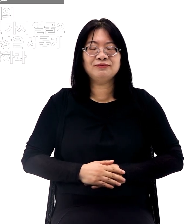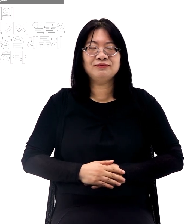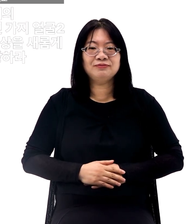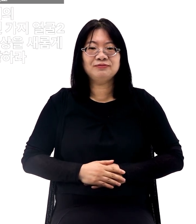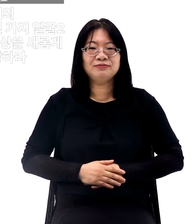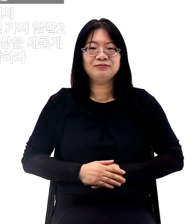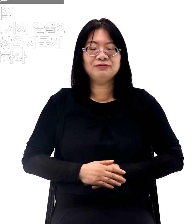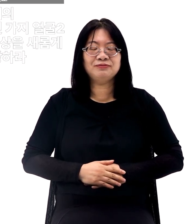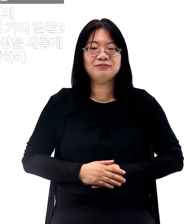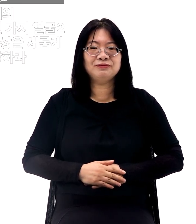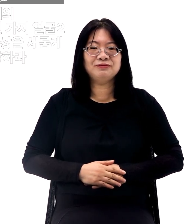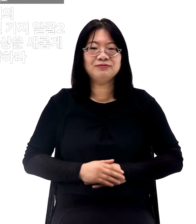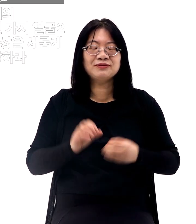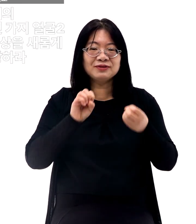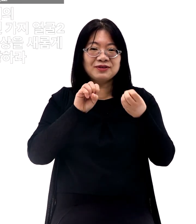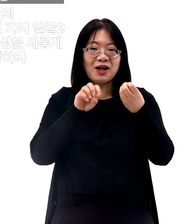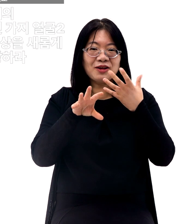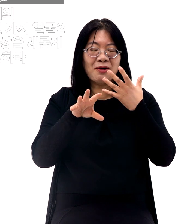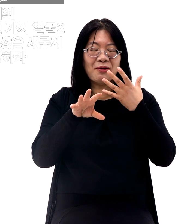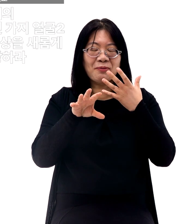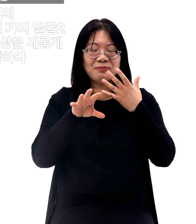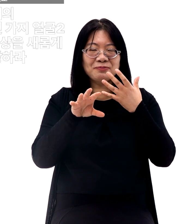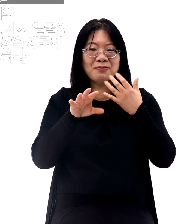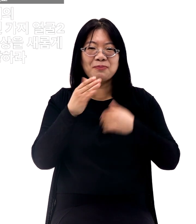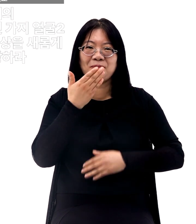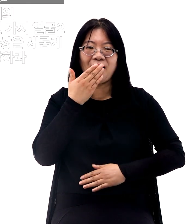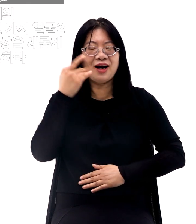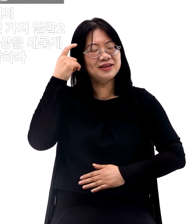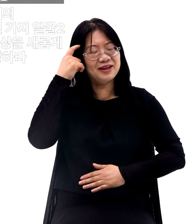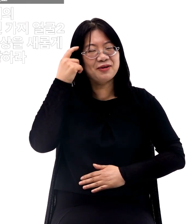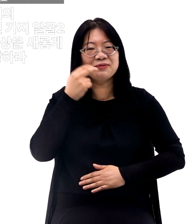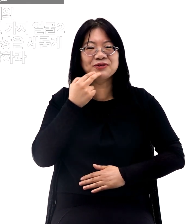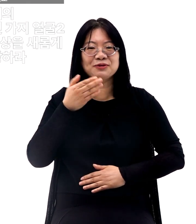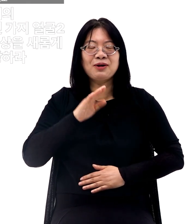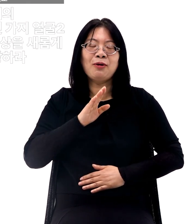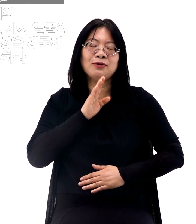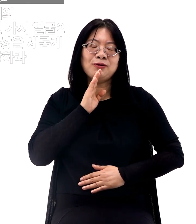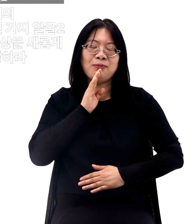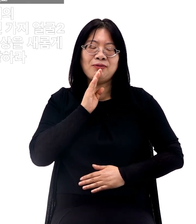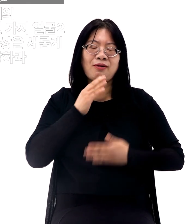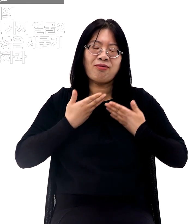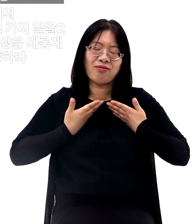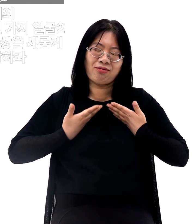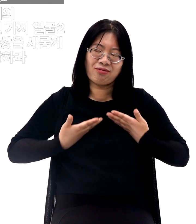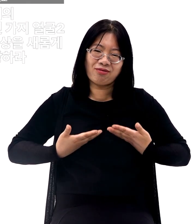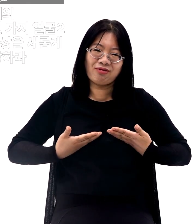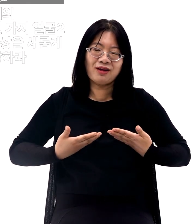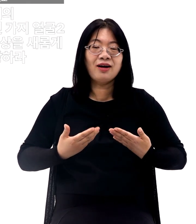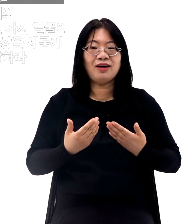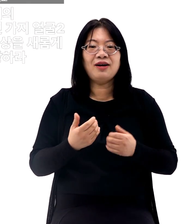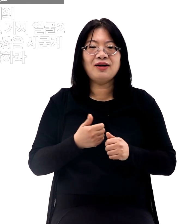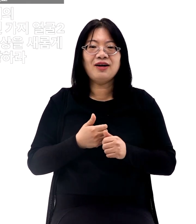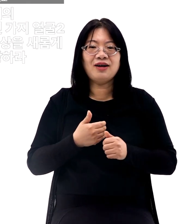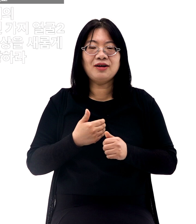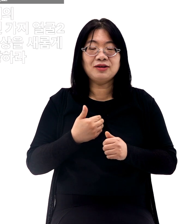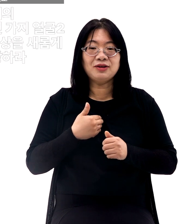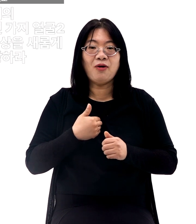물론 대답을 기대하고 여쭤본 건 아닌데 이렇게 조용할 수가. 자, 한번 따라서